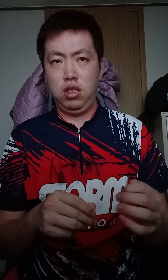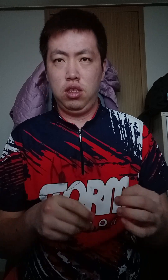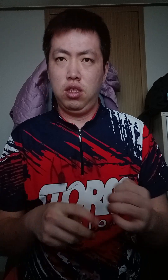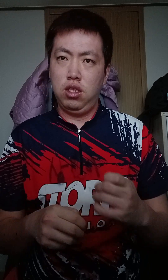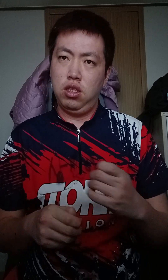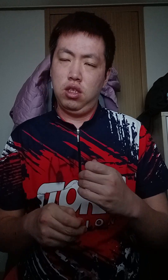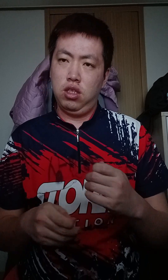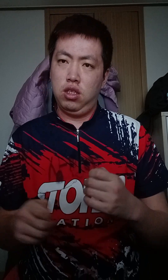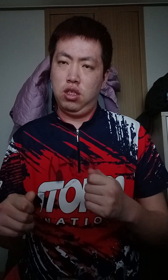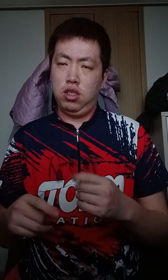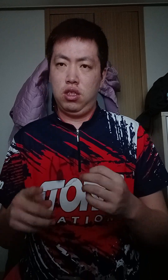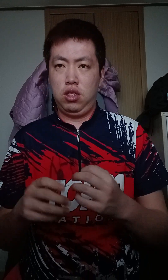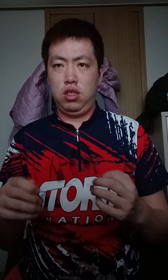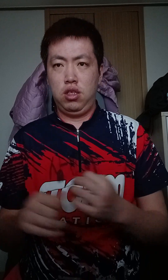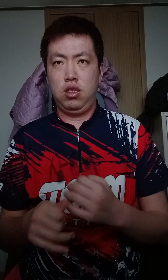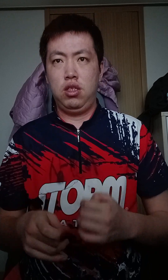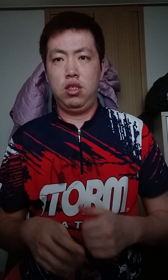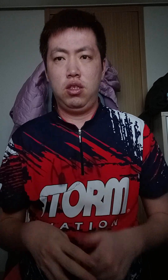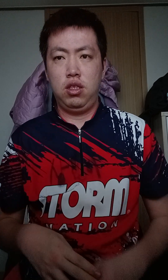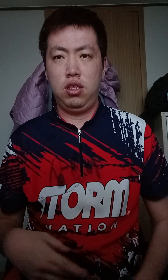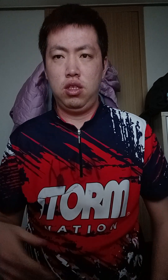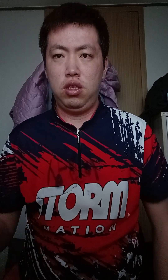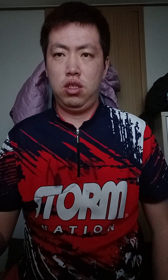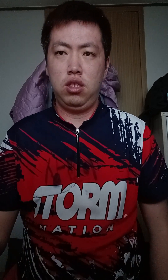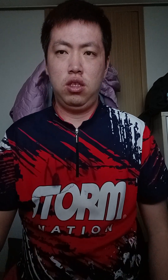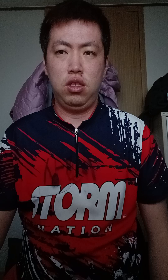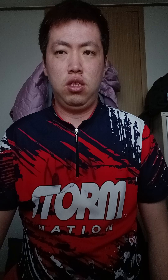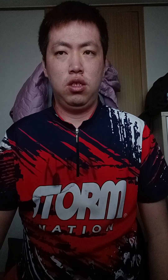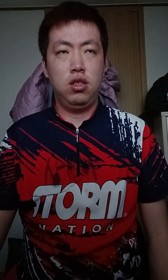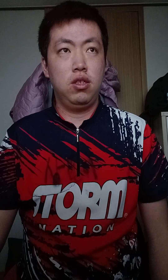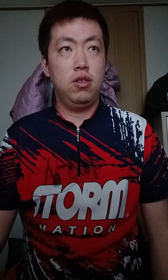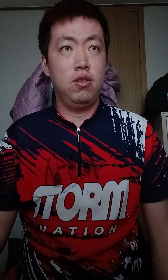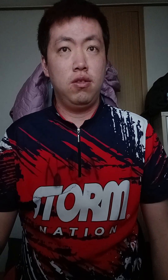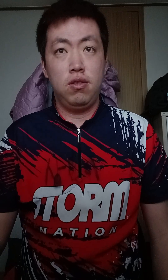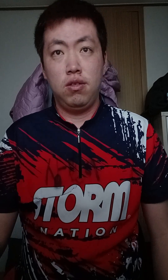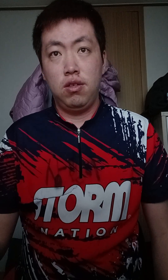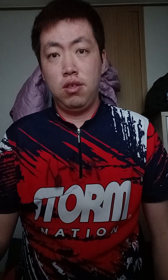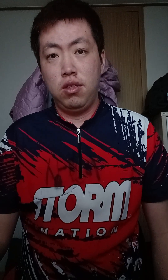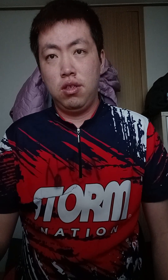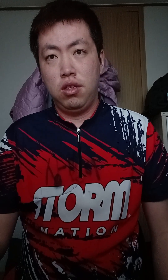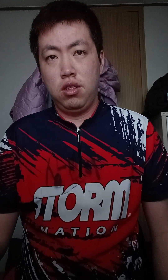계획입니다. CNN 뉴스 지역부입니다.